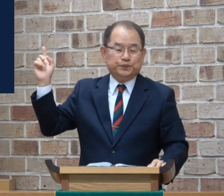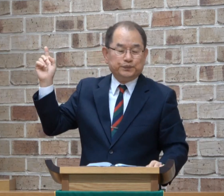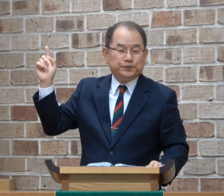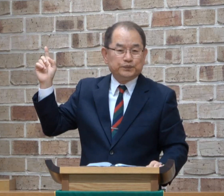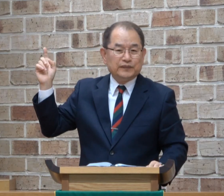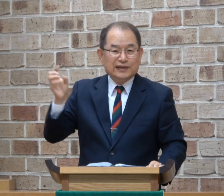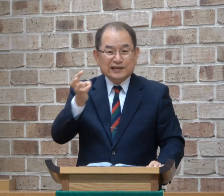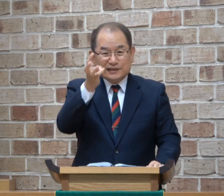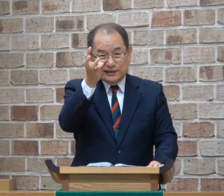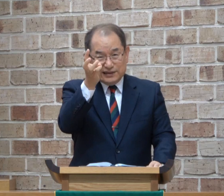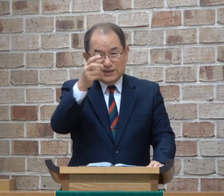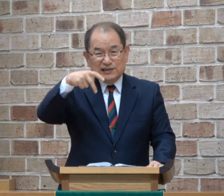그 씨는